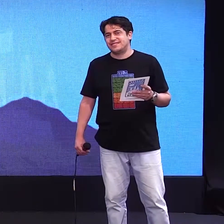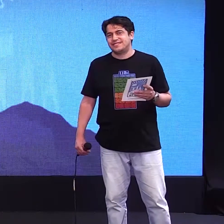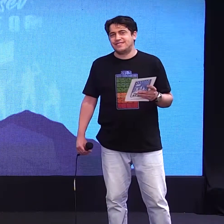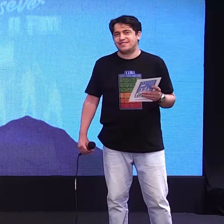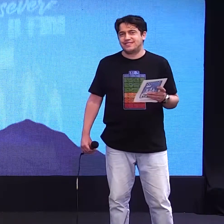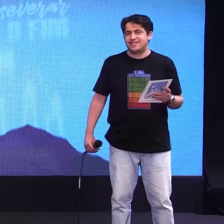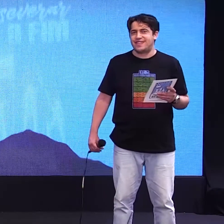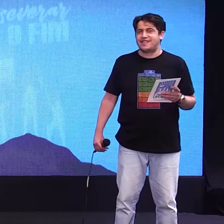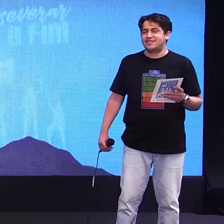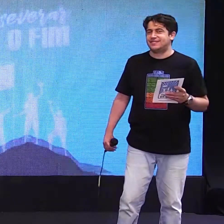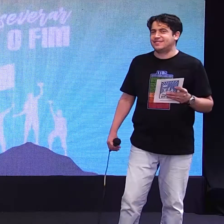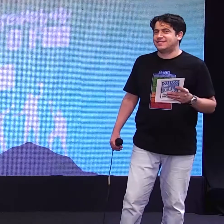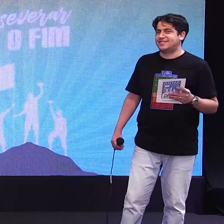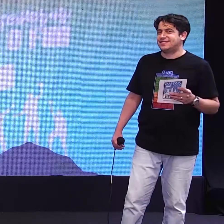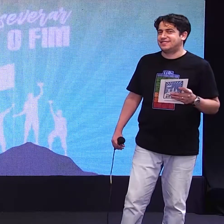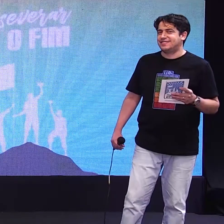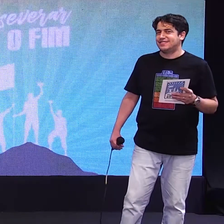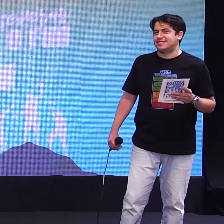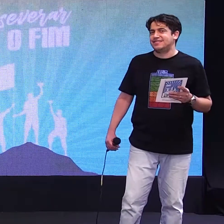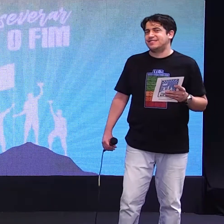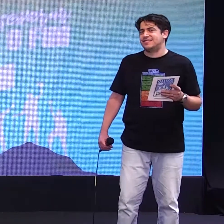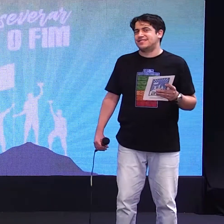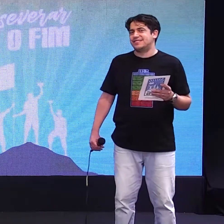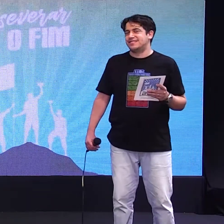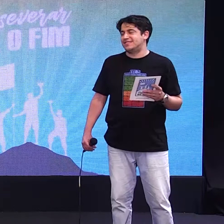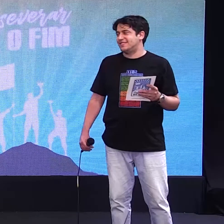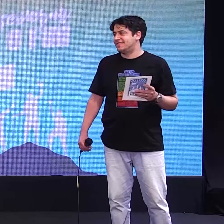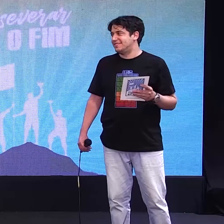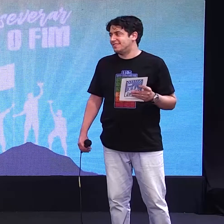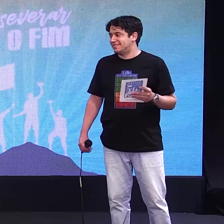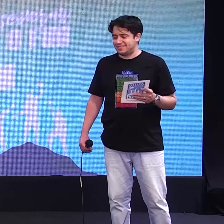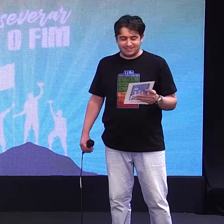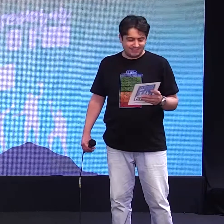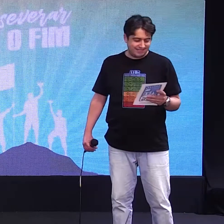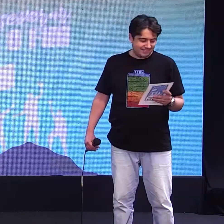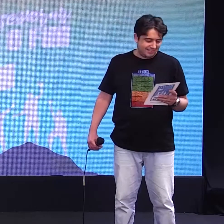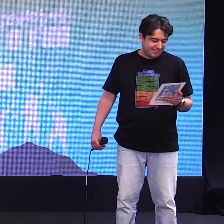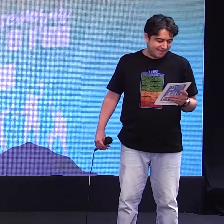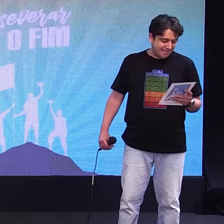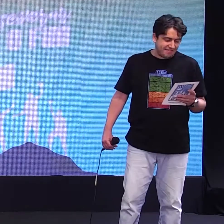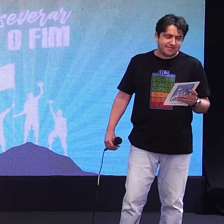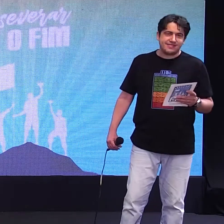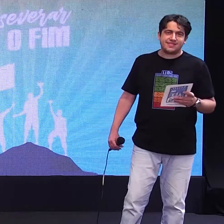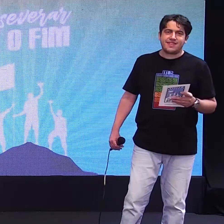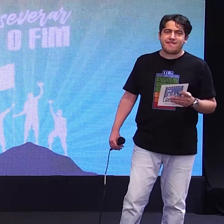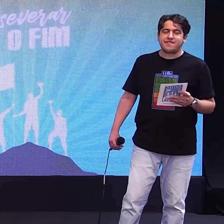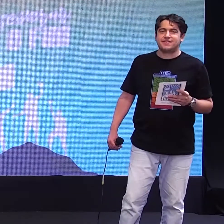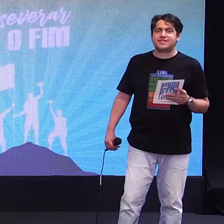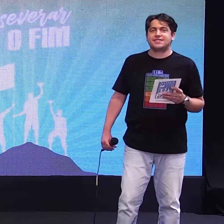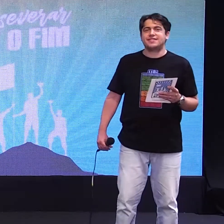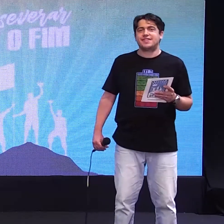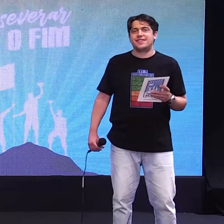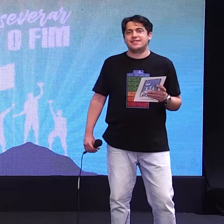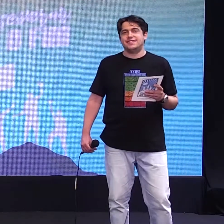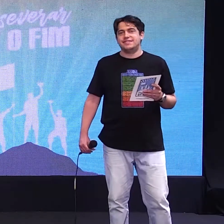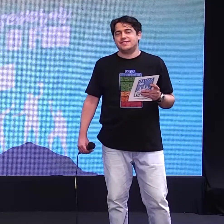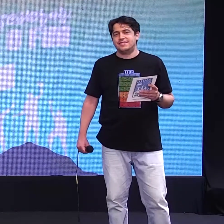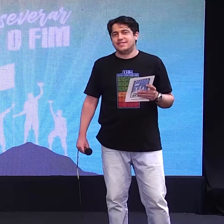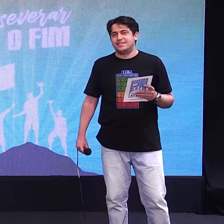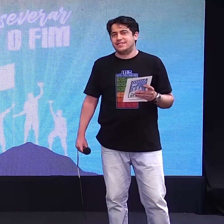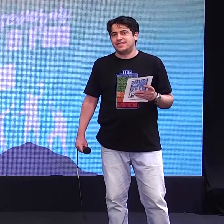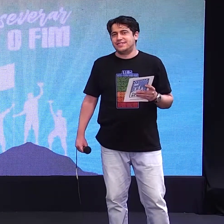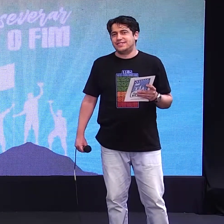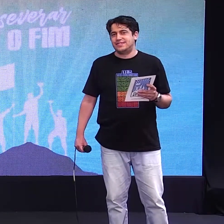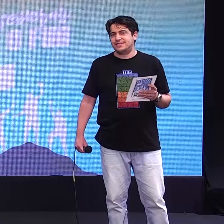Bem-vindos, queridos jovens! Hoje nós estamos aqui nessa noite para desfrutarmos o Senhor e nós queremos dar